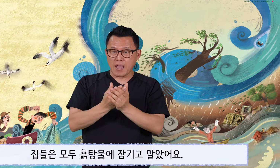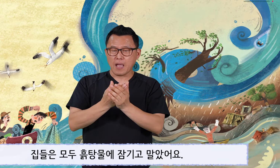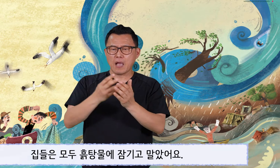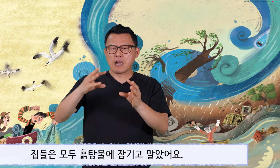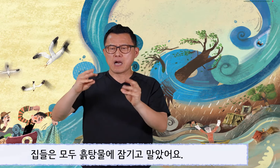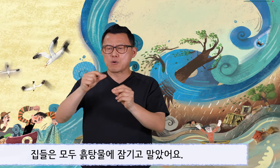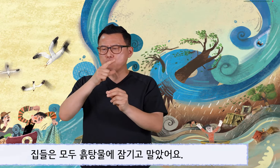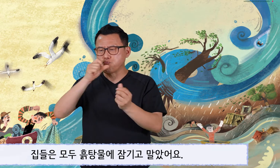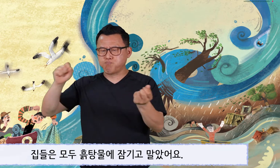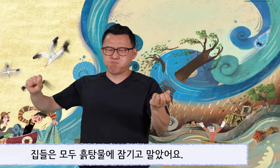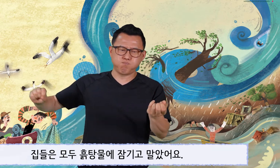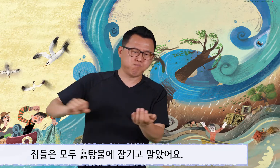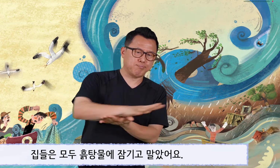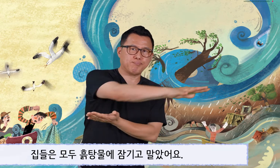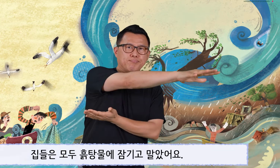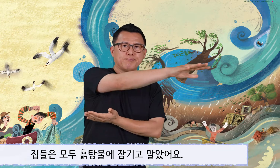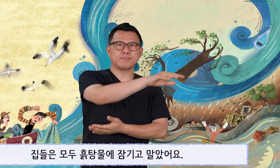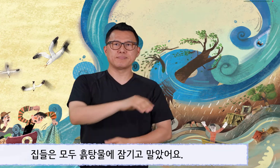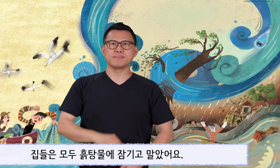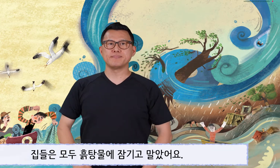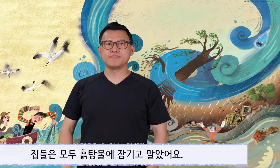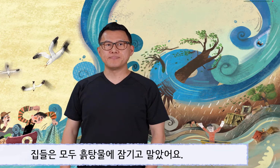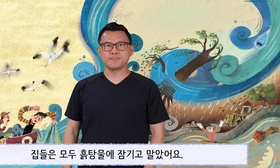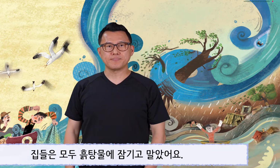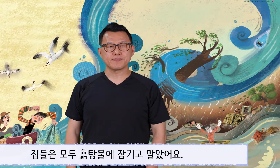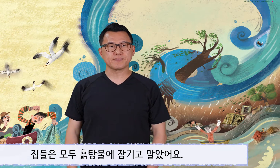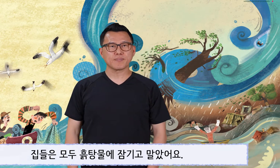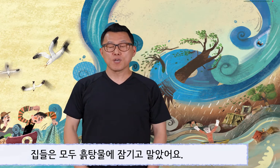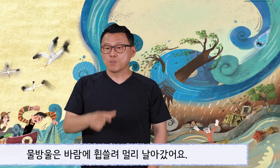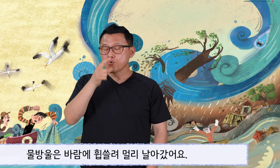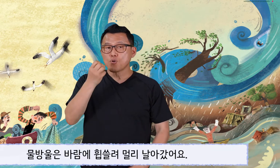집들은 모두 흙탕물에 잠기고 말았어요.